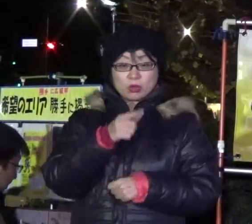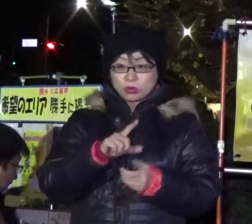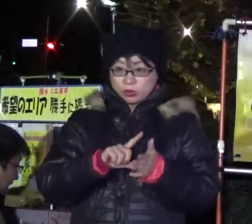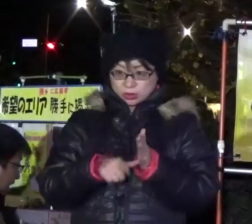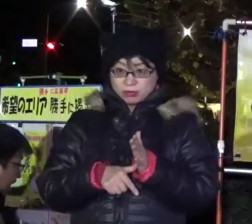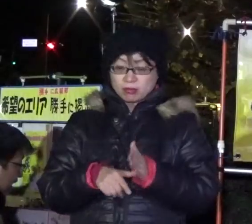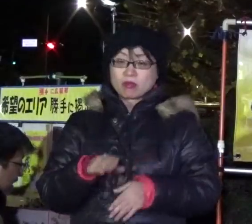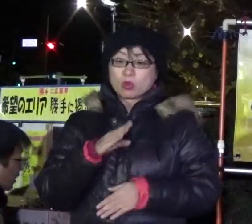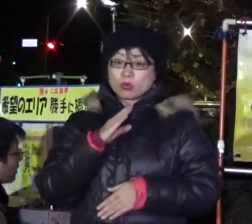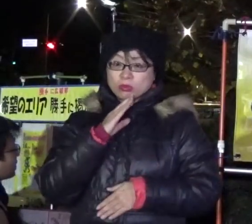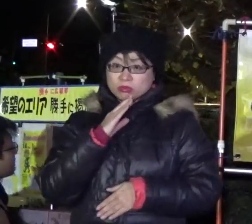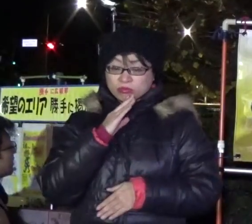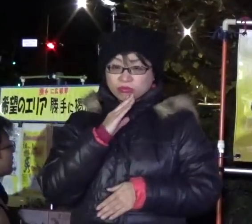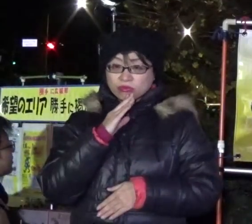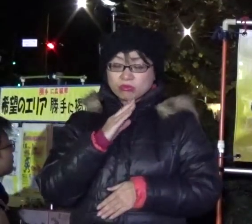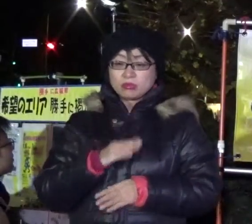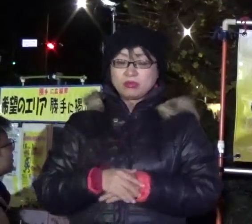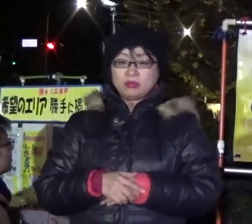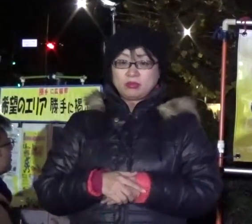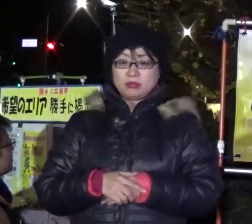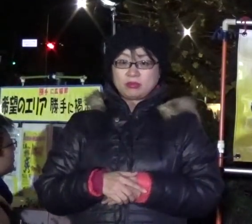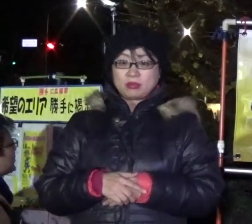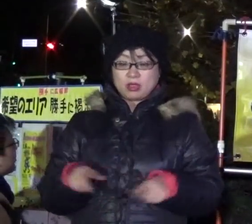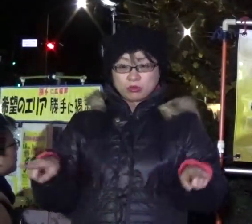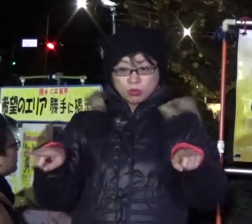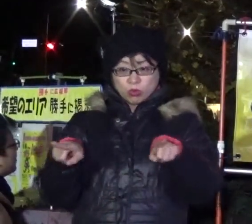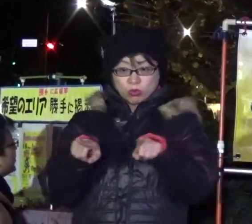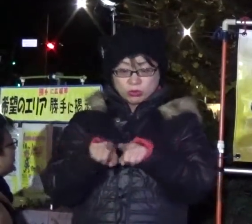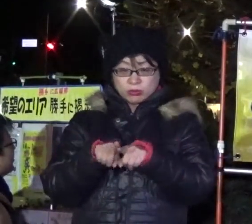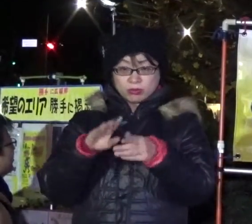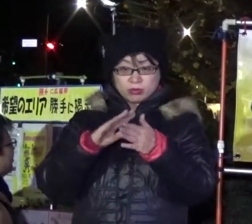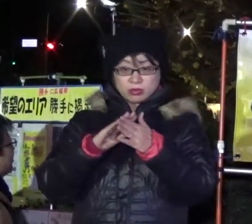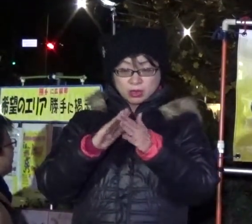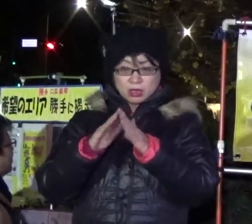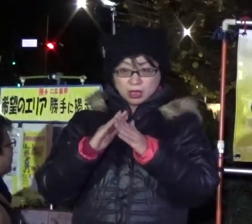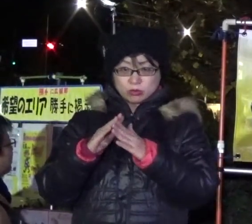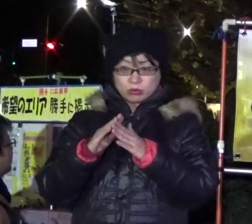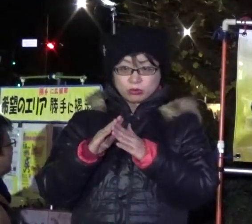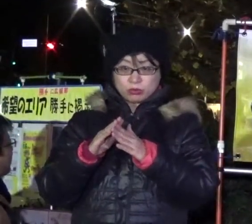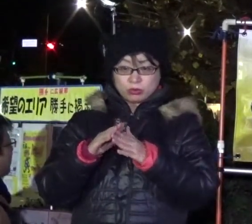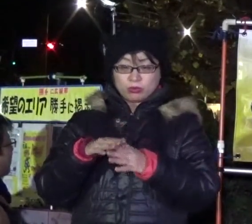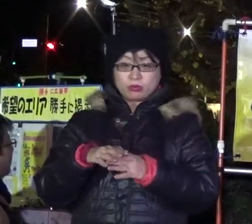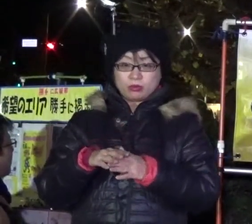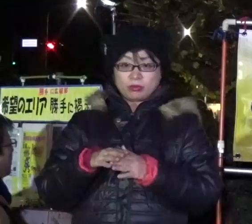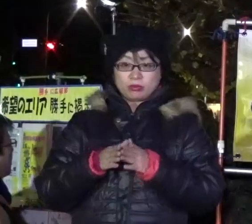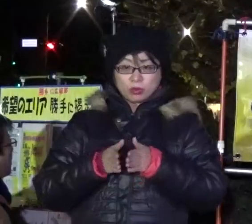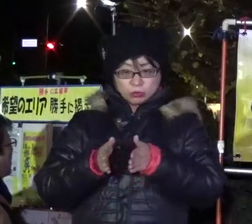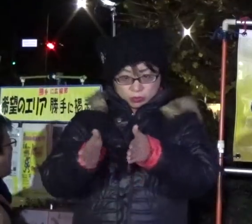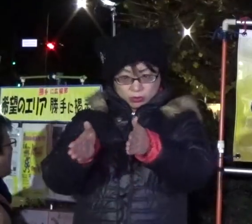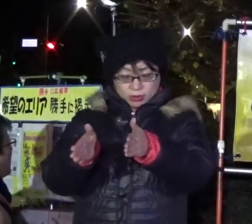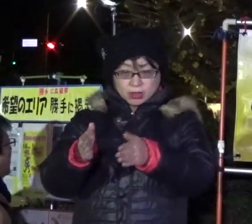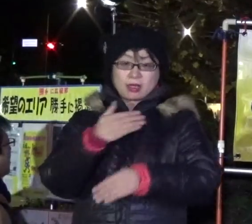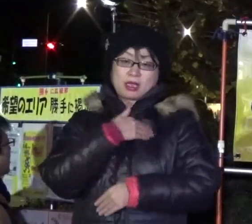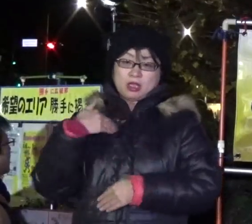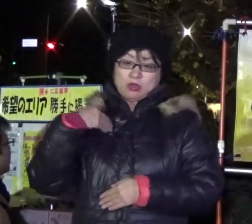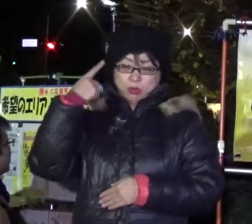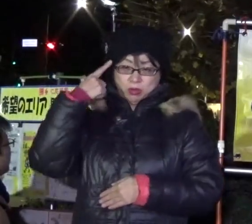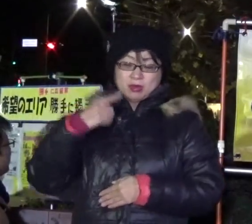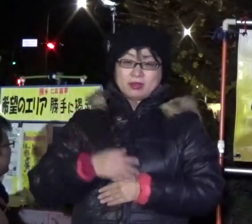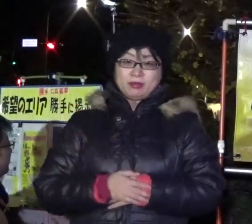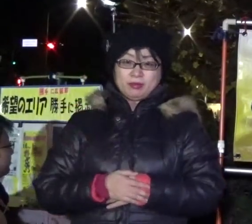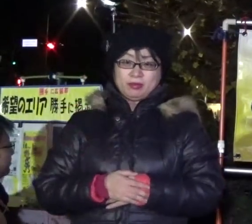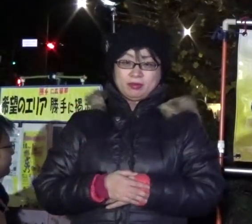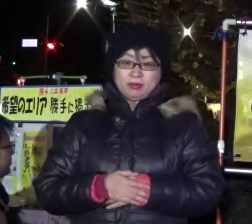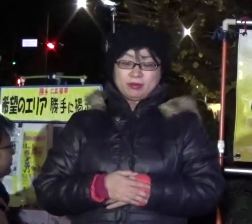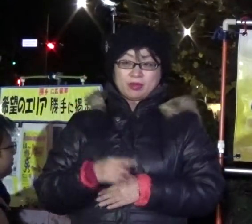本格的な、統一戦線ができるんではないかというふうに私は思います。で、父親ができなかった